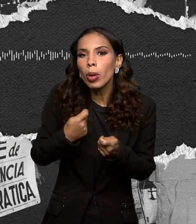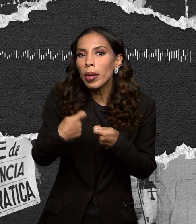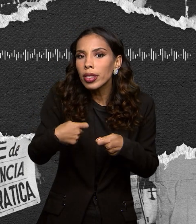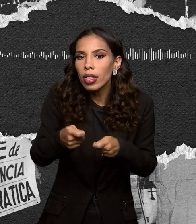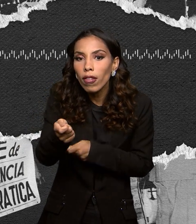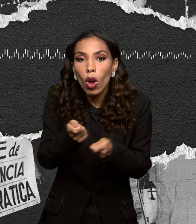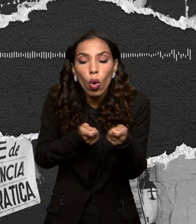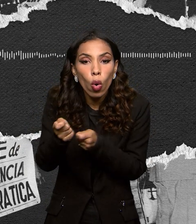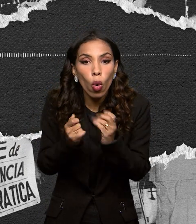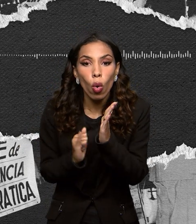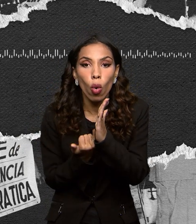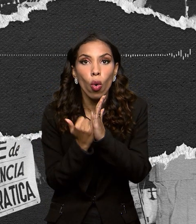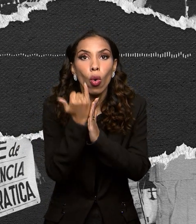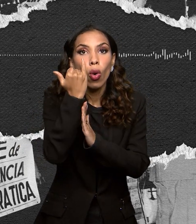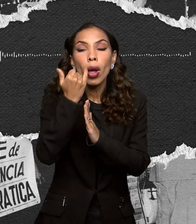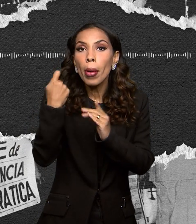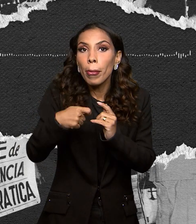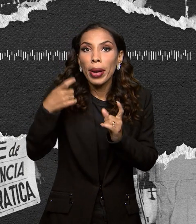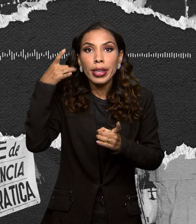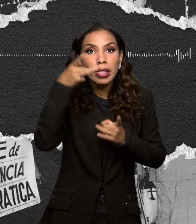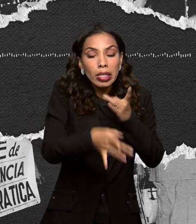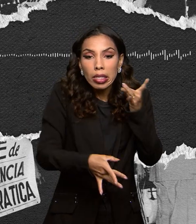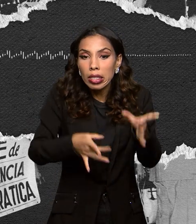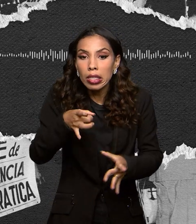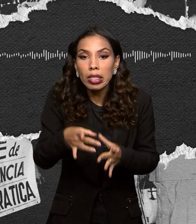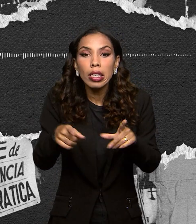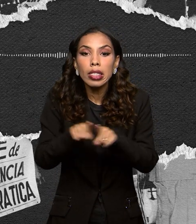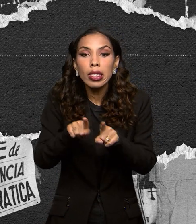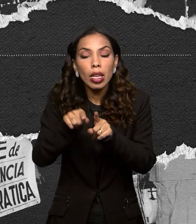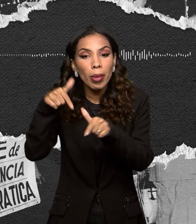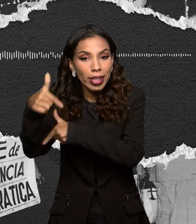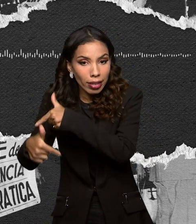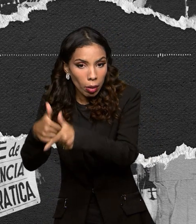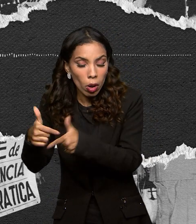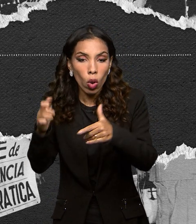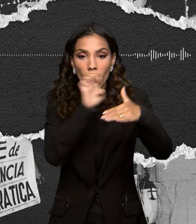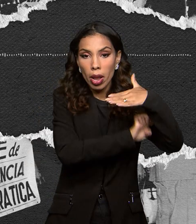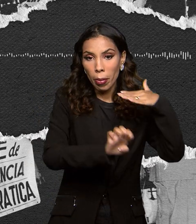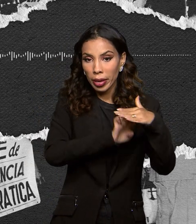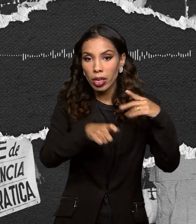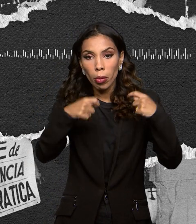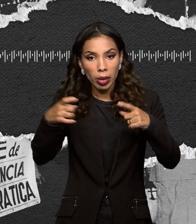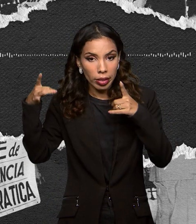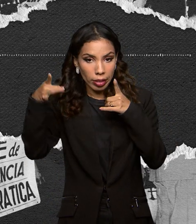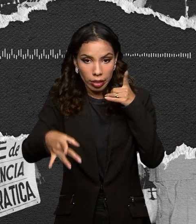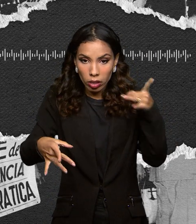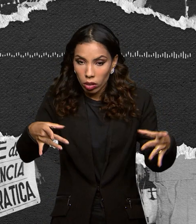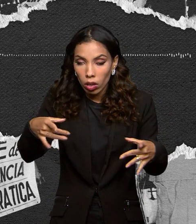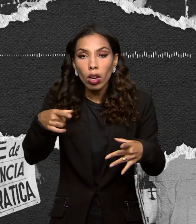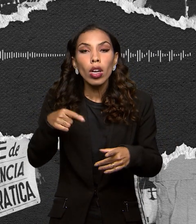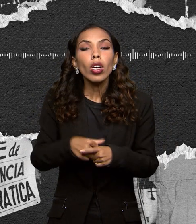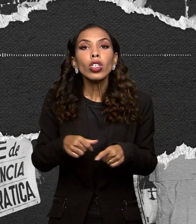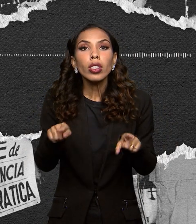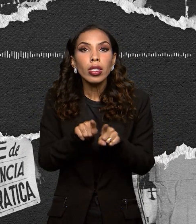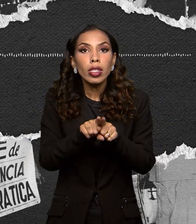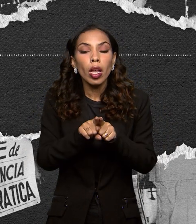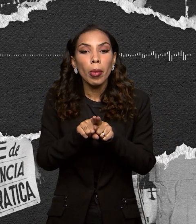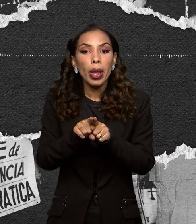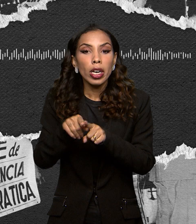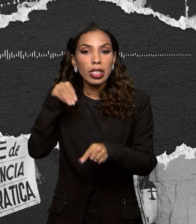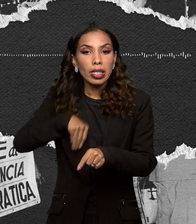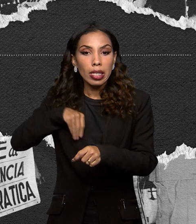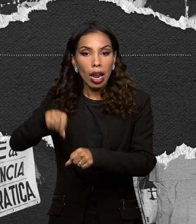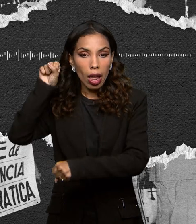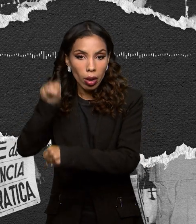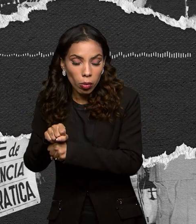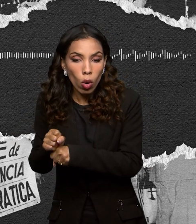isso envolvia renúncias, tanto de trabalhadores como de empresários. Por exemplo, havia, por um lado, o congelamento de salários e,